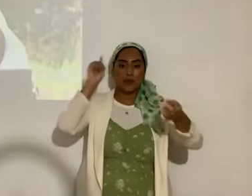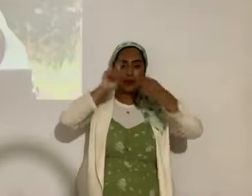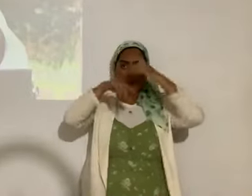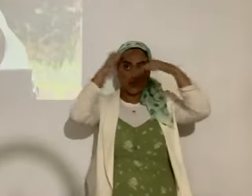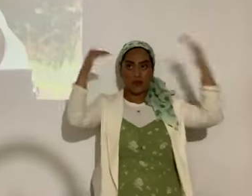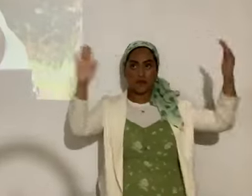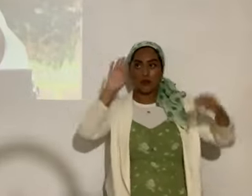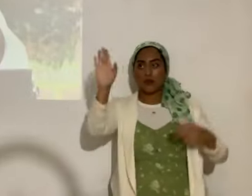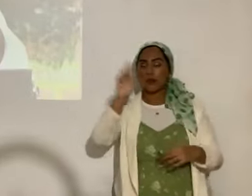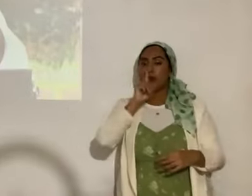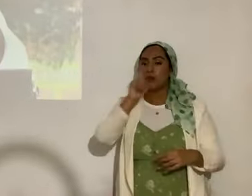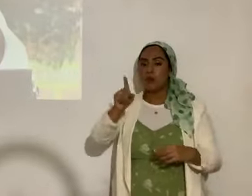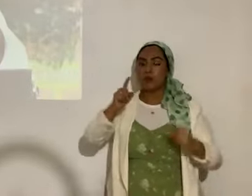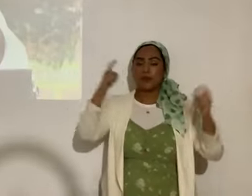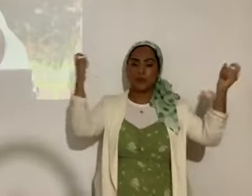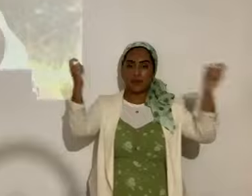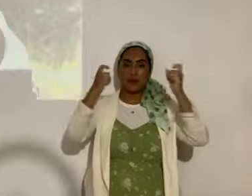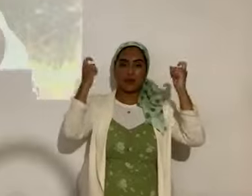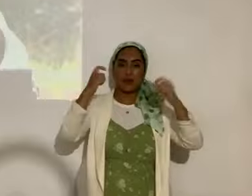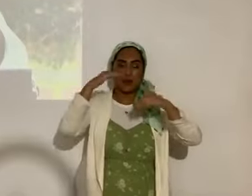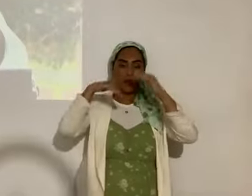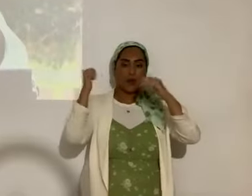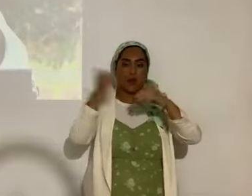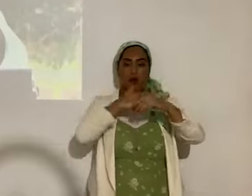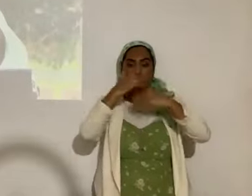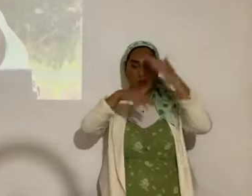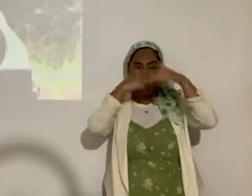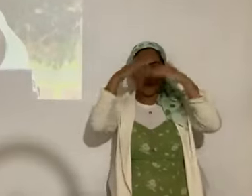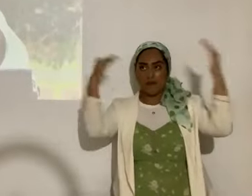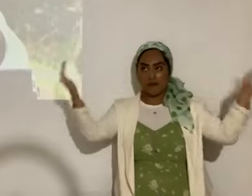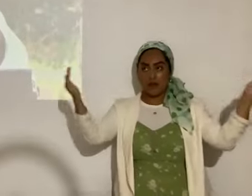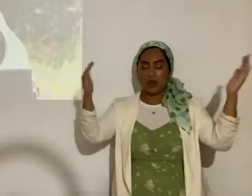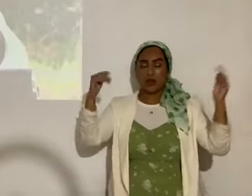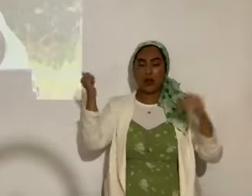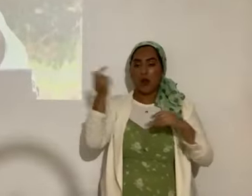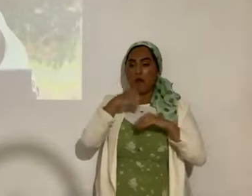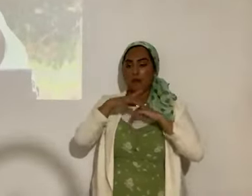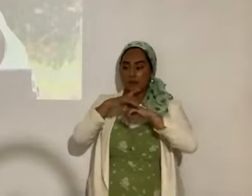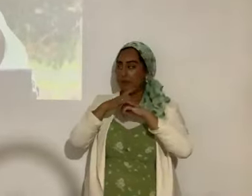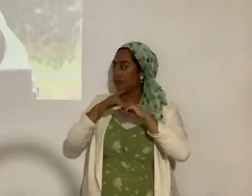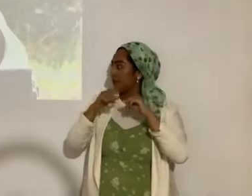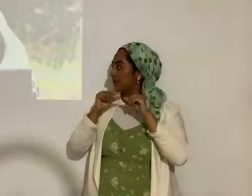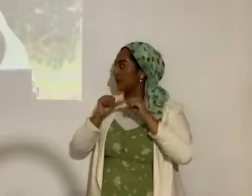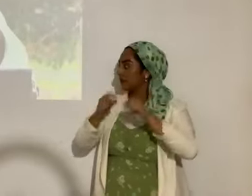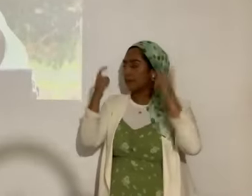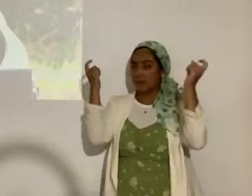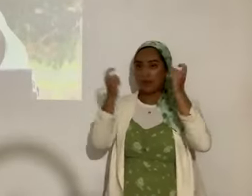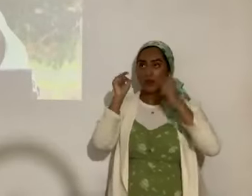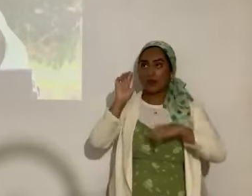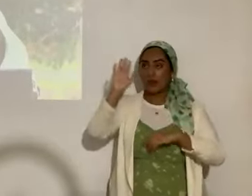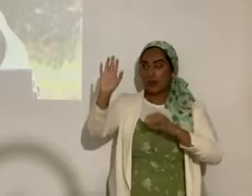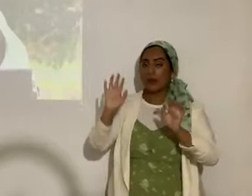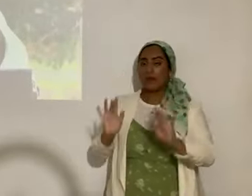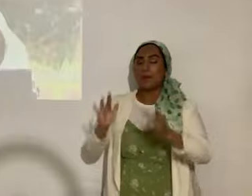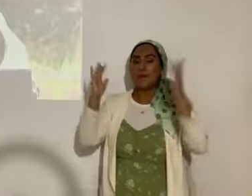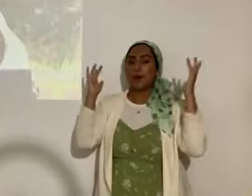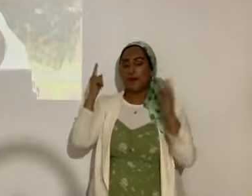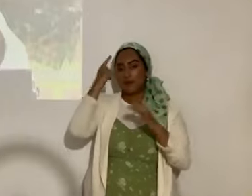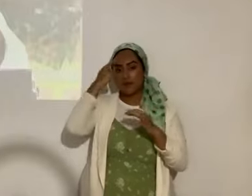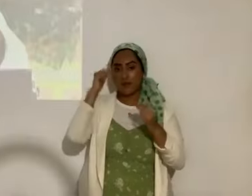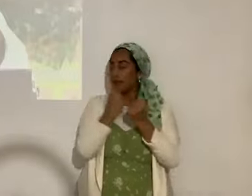los cielos tu verdad exaltado sea sobre los cielos o Elohim y sobre toda la tierra seanaltecido tu esplendor para que